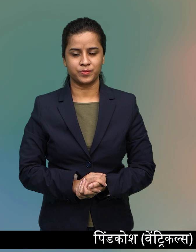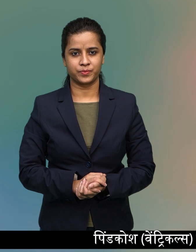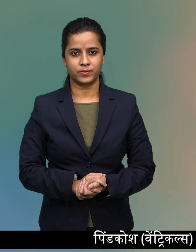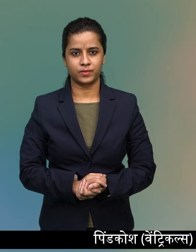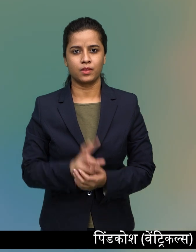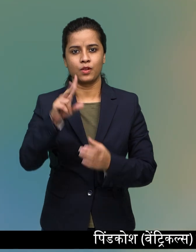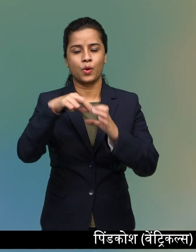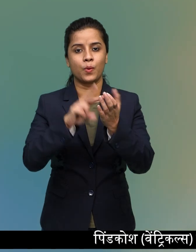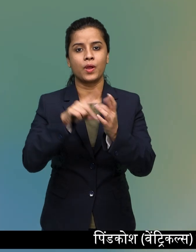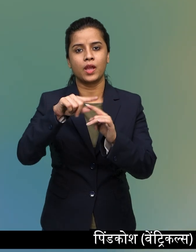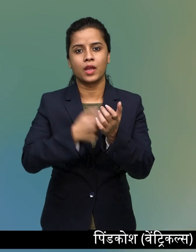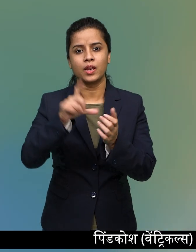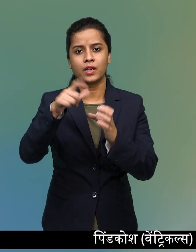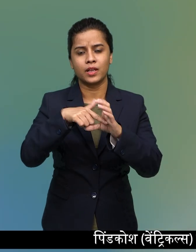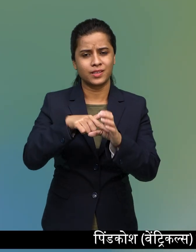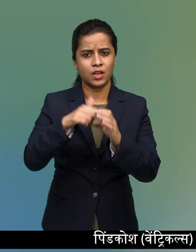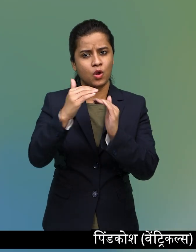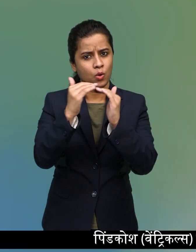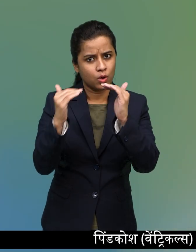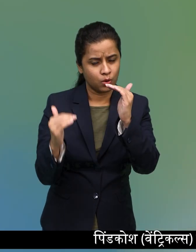पिंडकोश व्हेंट्रिकल्स हे हृदयाच्या खालच्या भागात असतात.